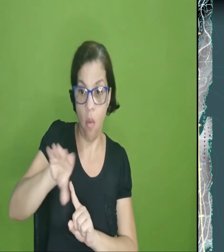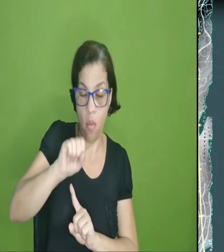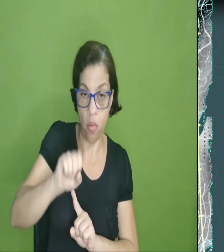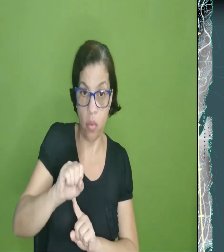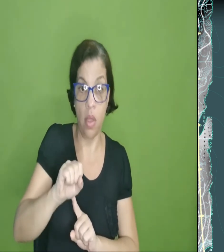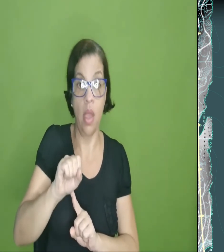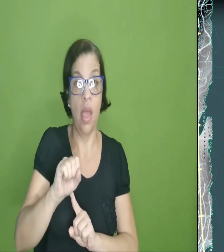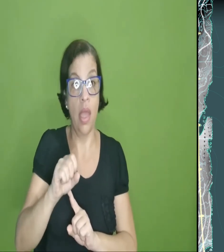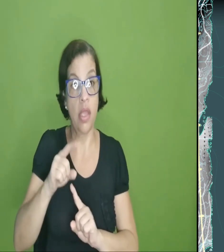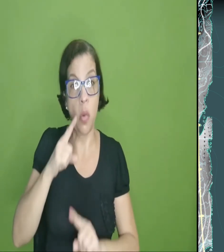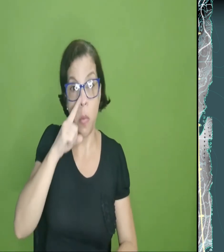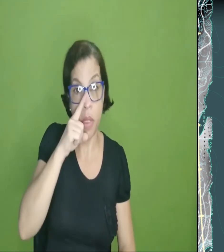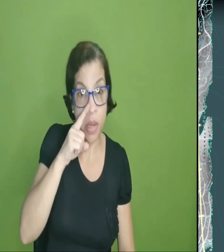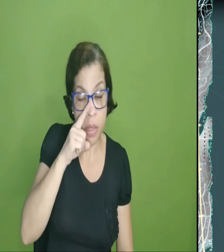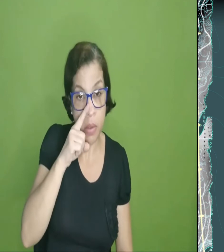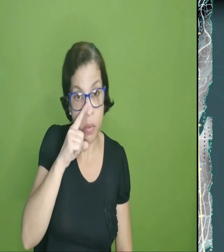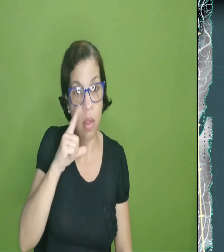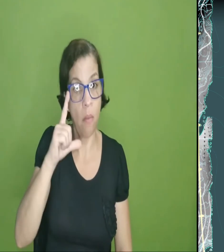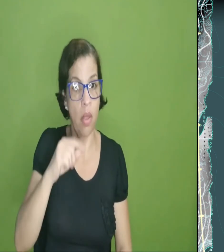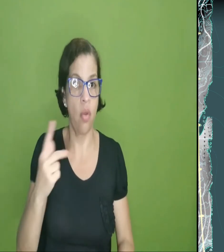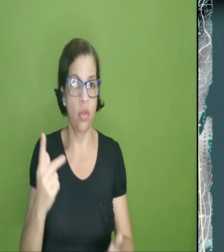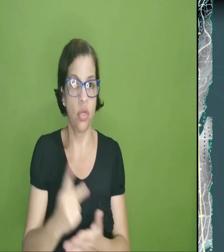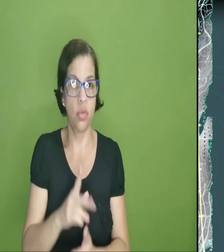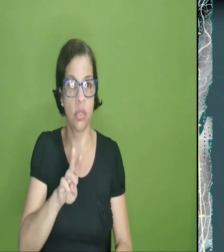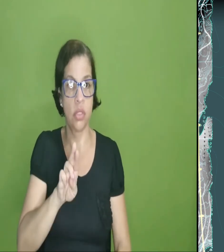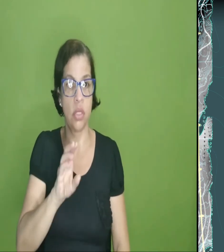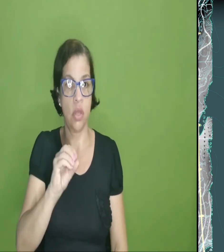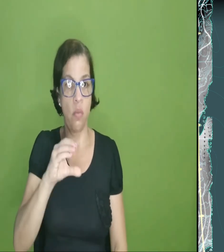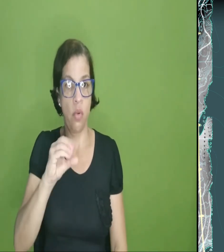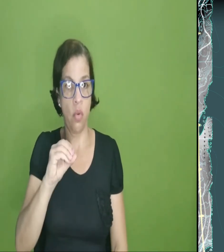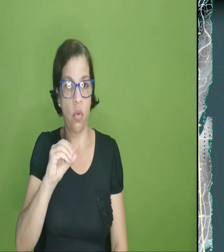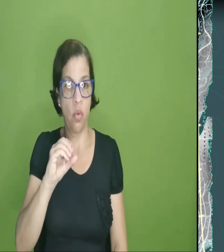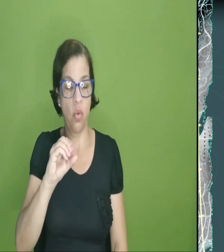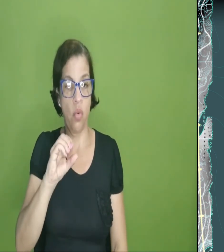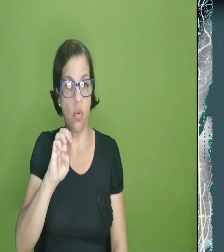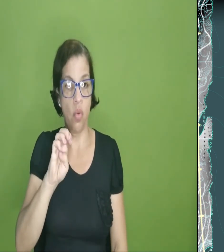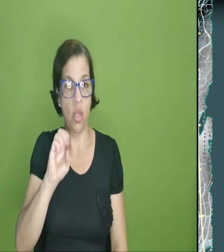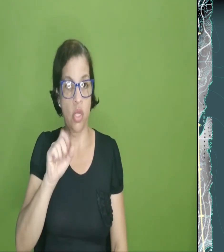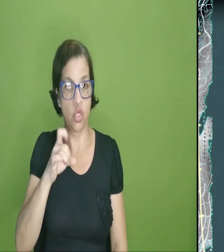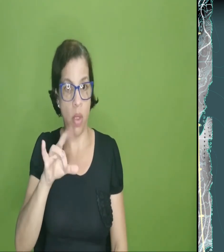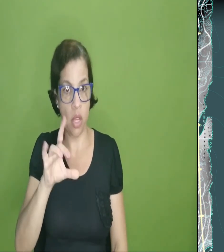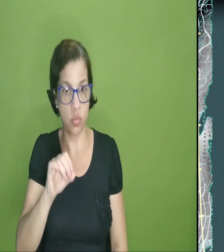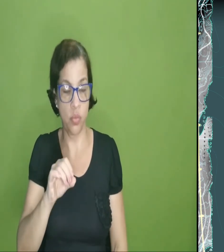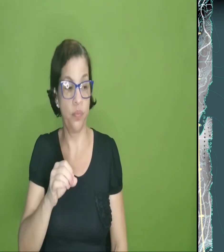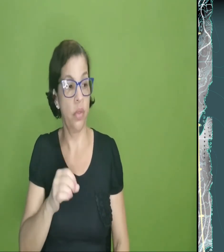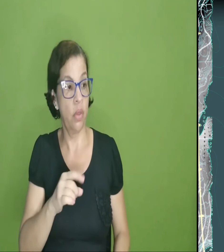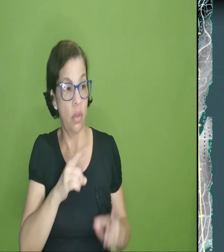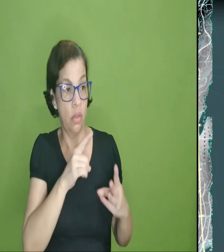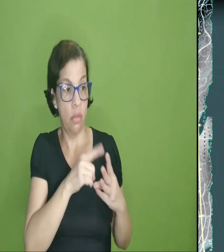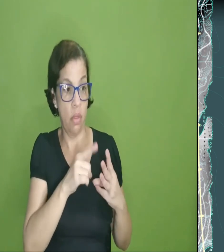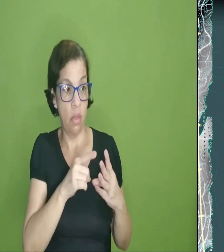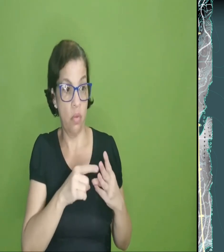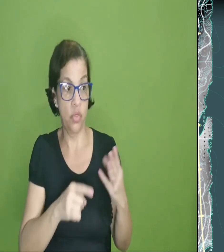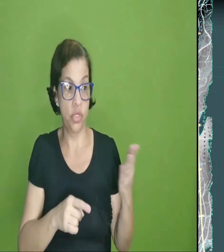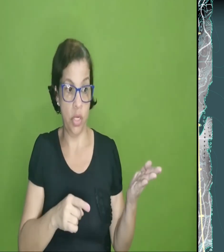é bem menor. Entre eles, nós temos o atenolol, o metoprolol, o bisoprolol. O bisoprolol é o mais seletivo